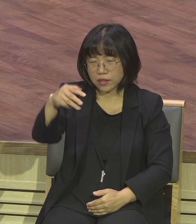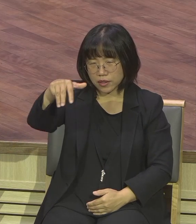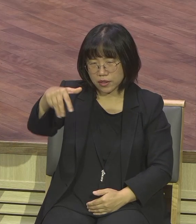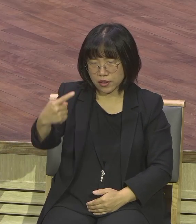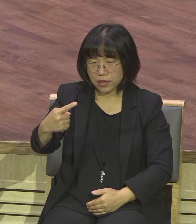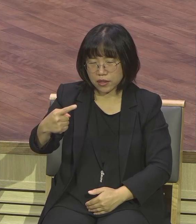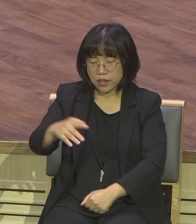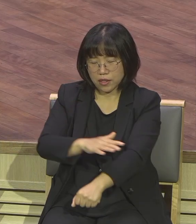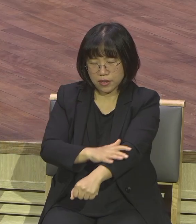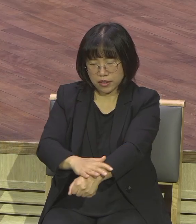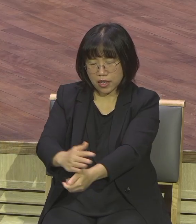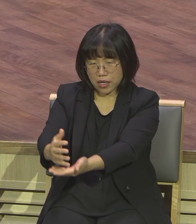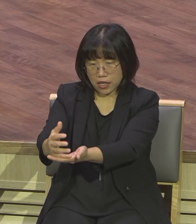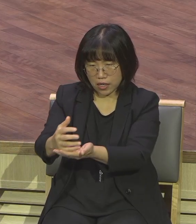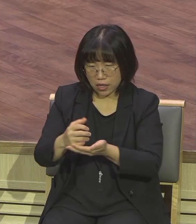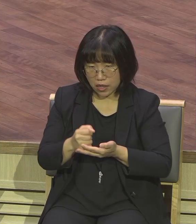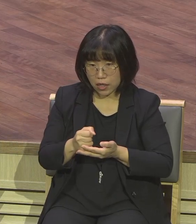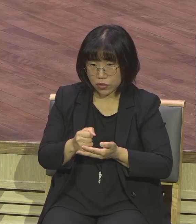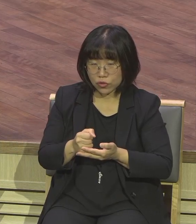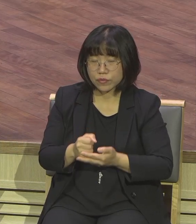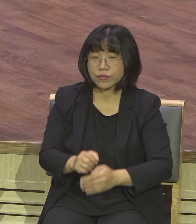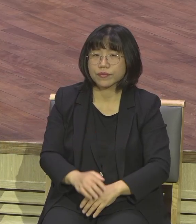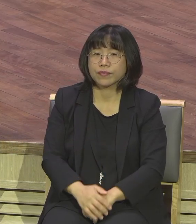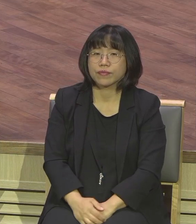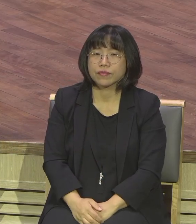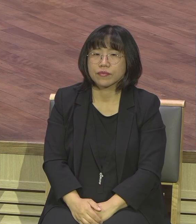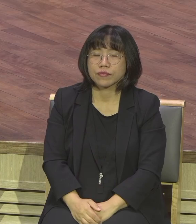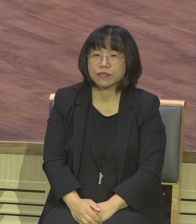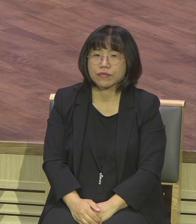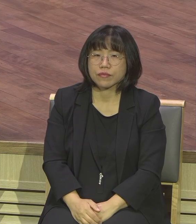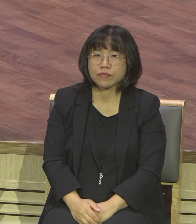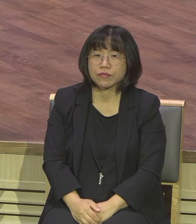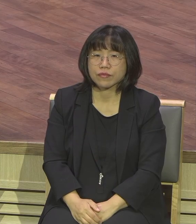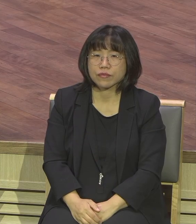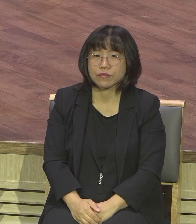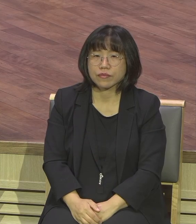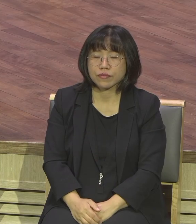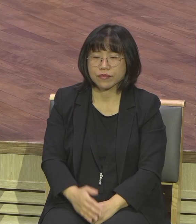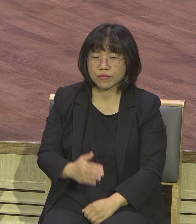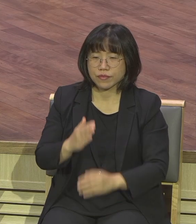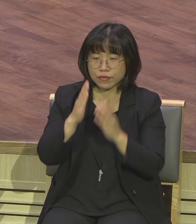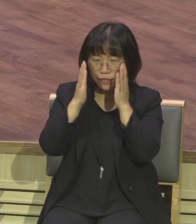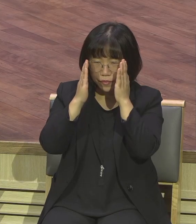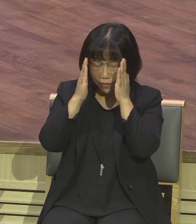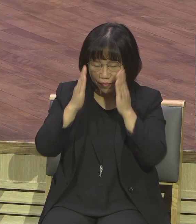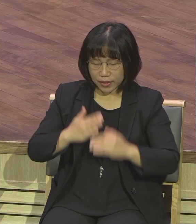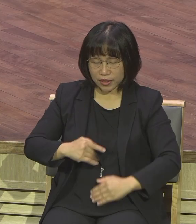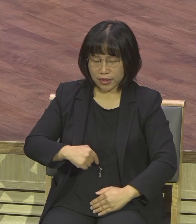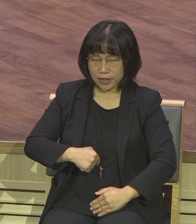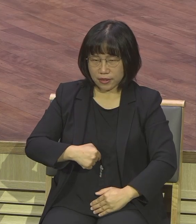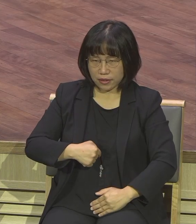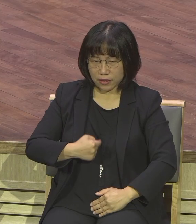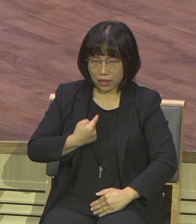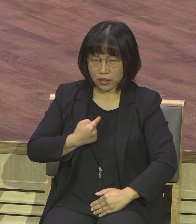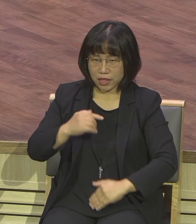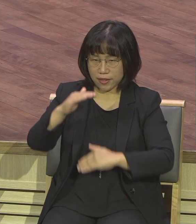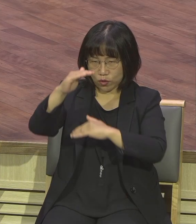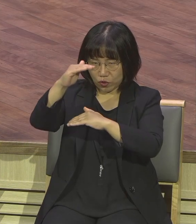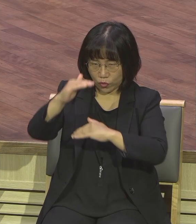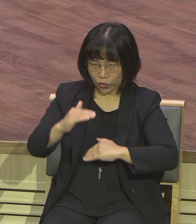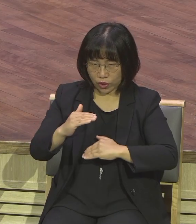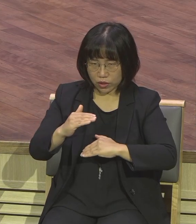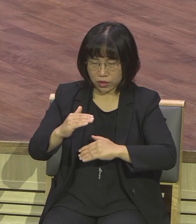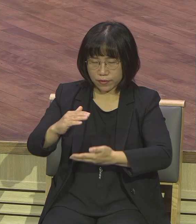갖추라. 이게 다 갖춰 있어야 돼. 영적 컨텐츠가 다 자기 나름대로 다 가지고 있어야 돼. 응?